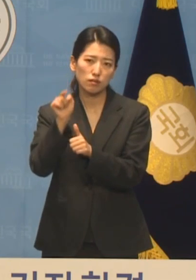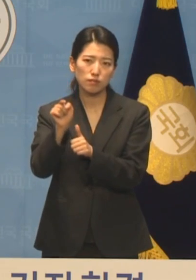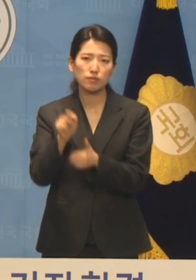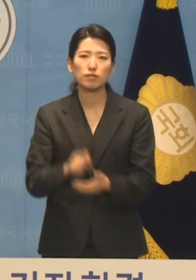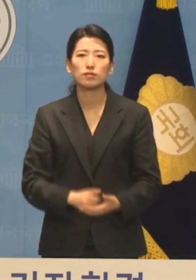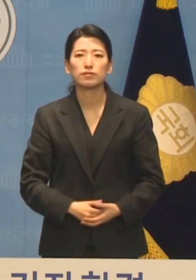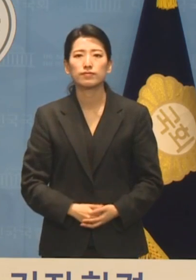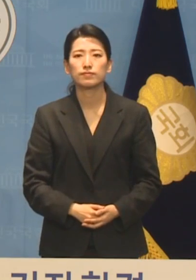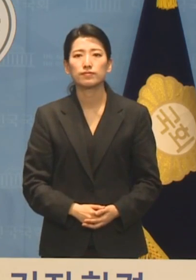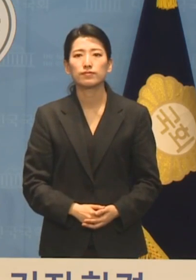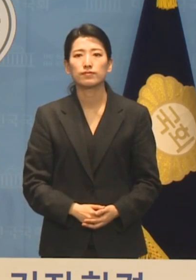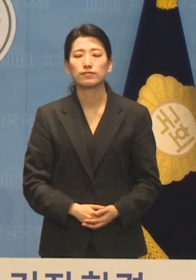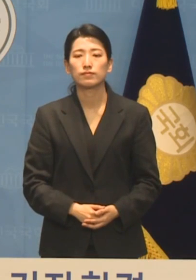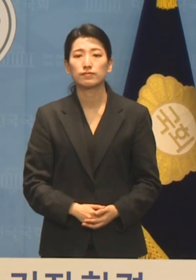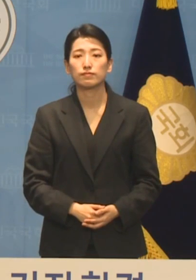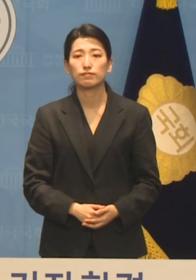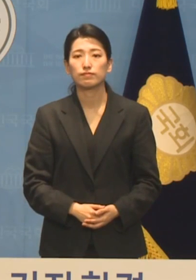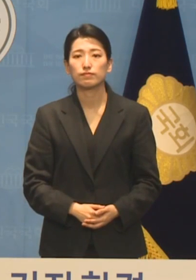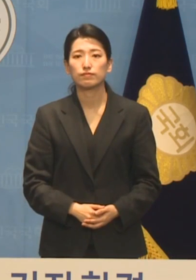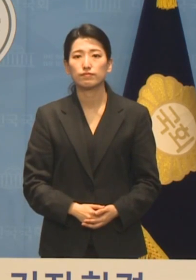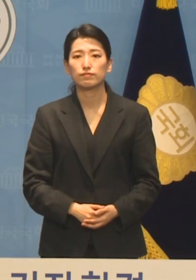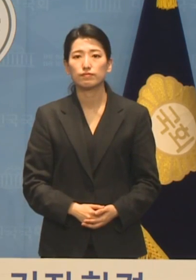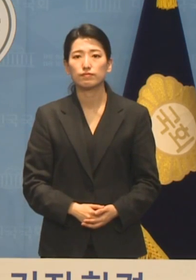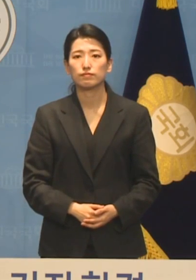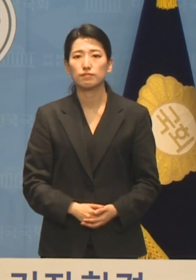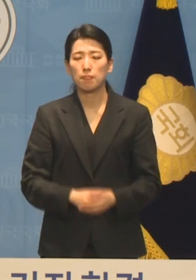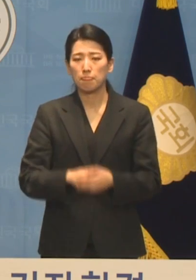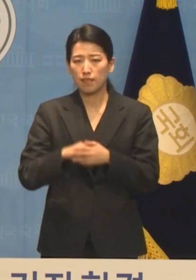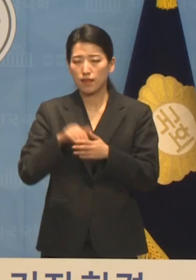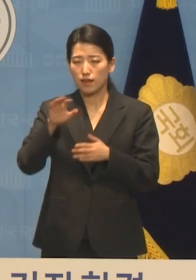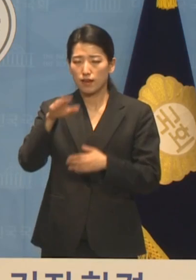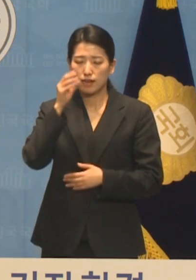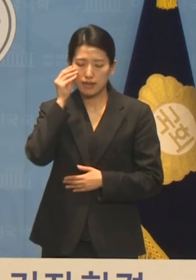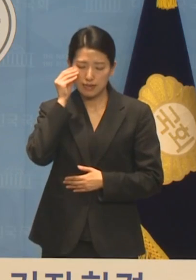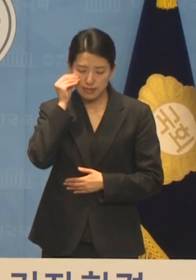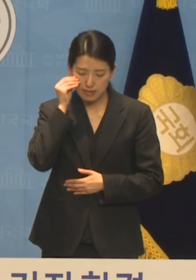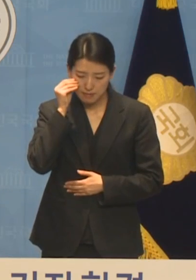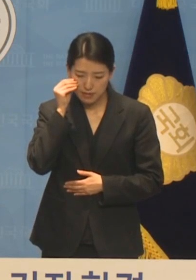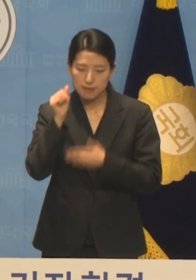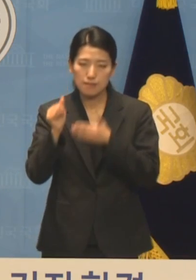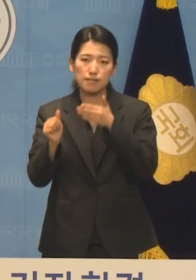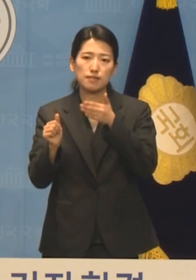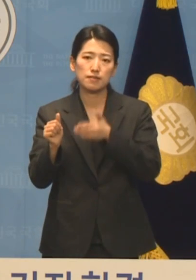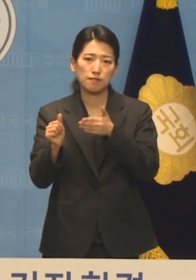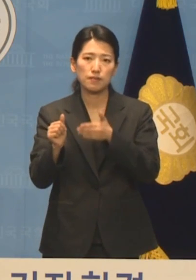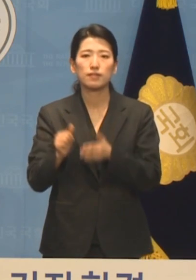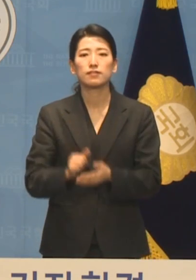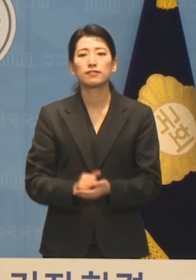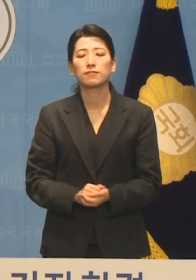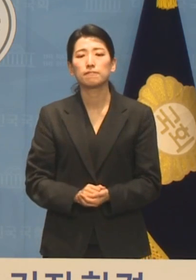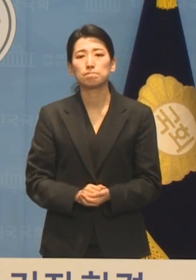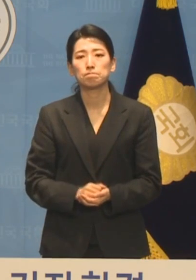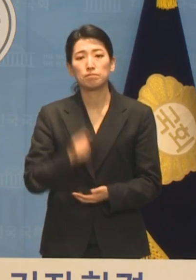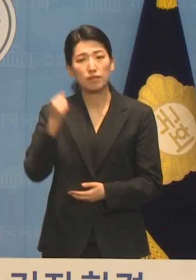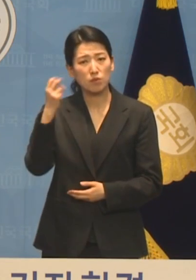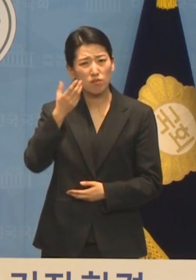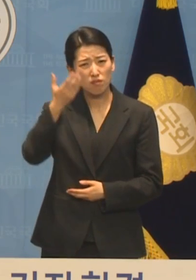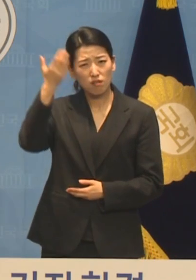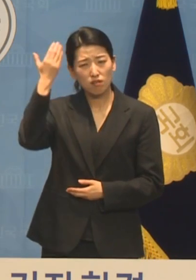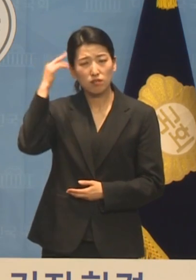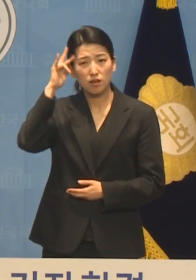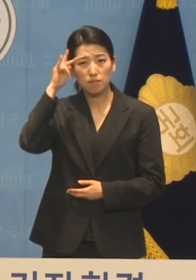헌법재판소가 그분들과 같은 부류가 아니시라면 또다시